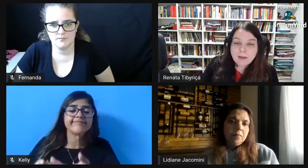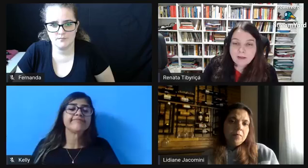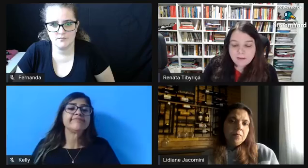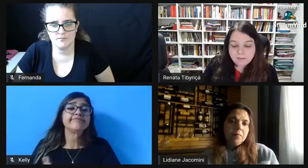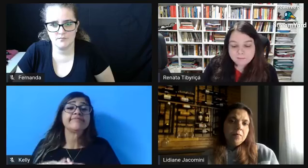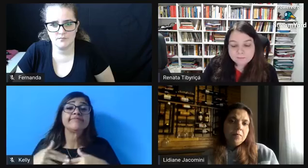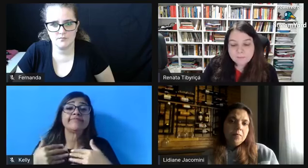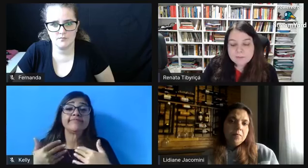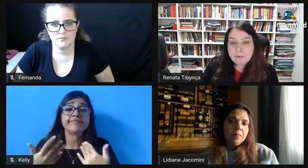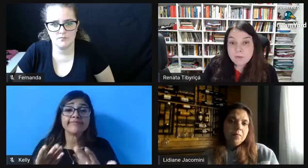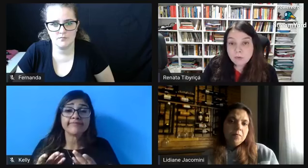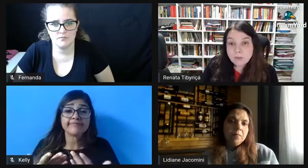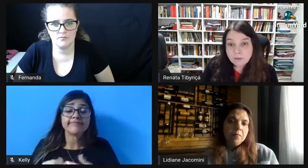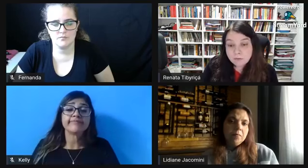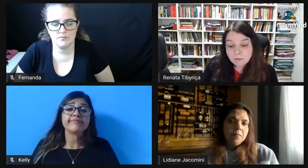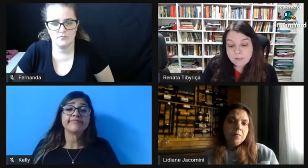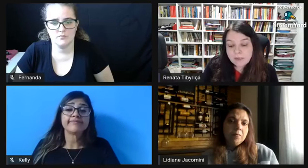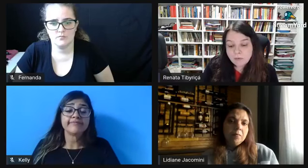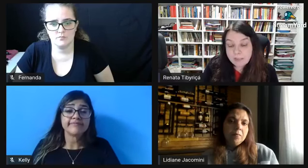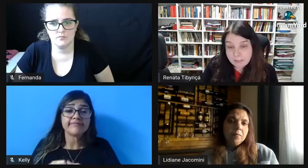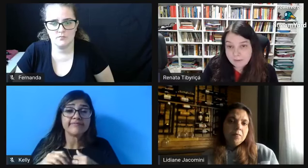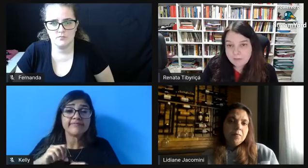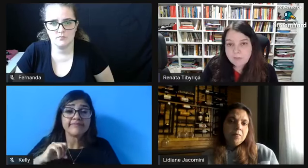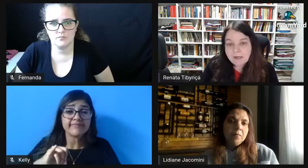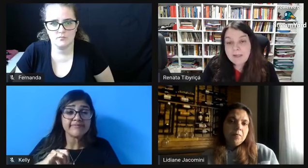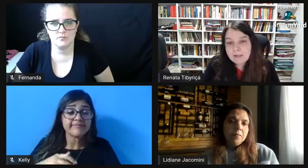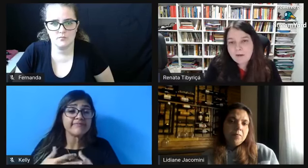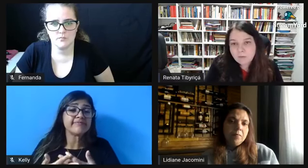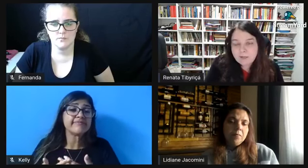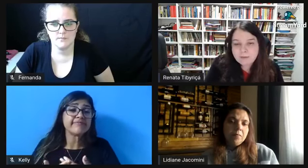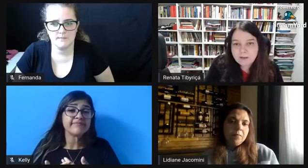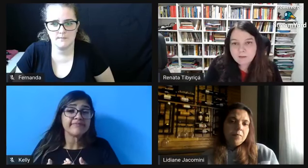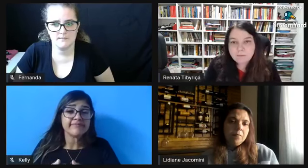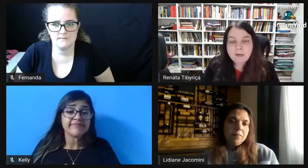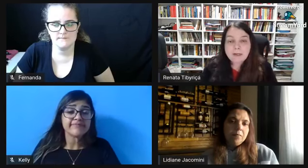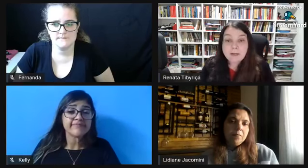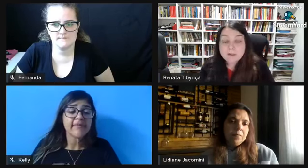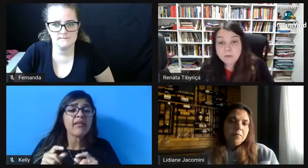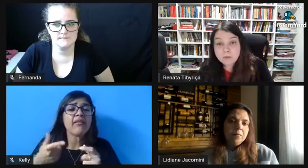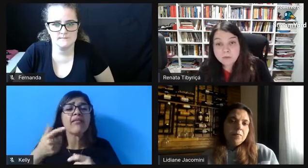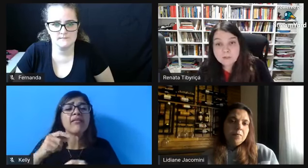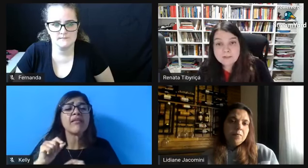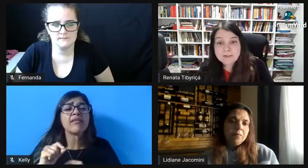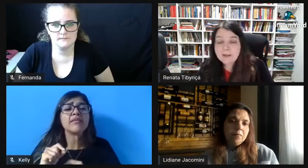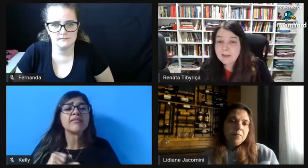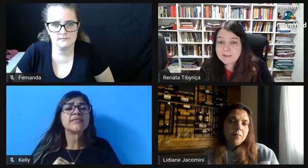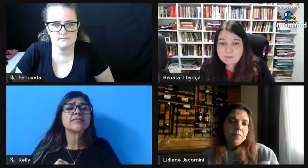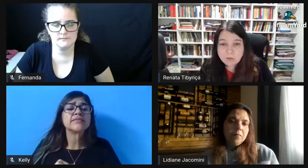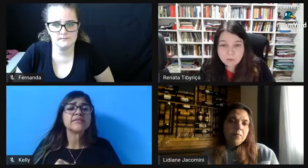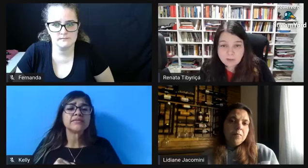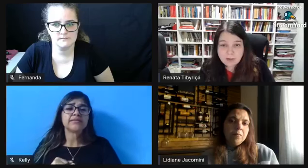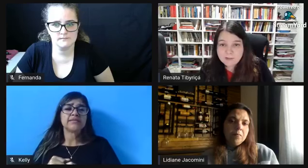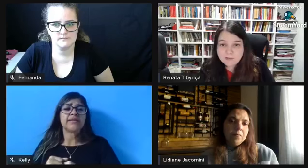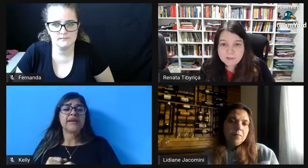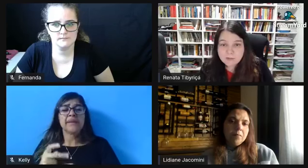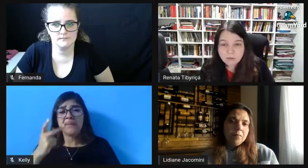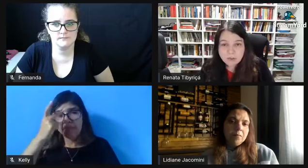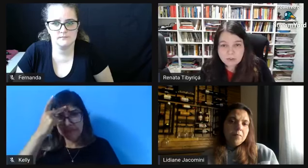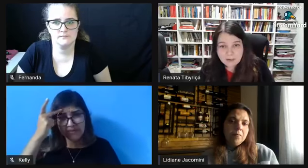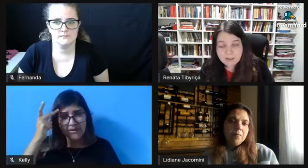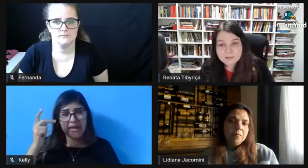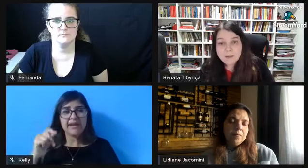Então, se a pessoa, então ficaria o quê? Para quem quer curatela? Para aquelas situações